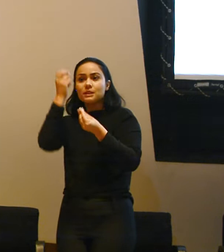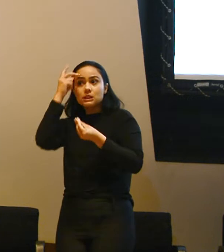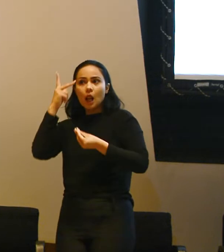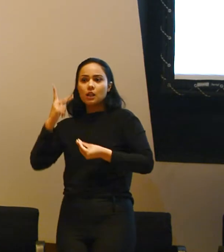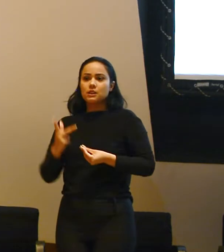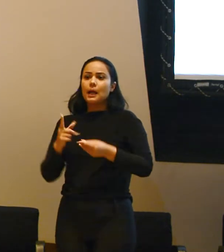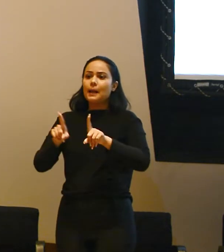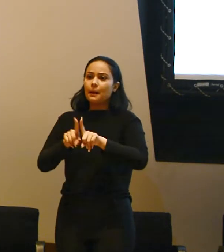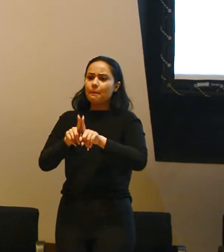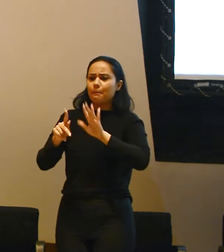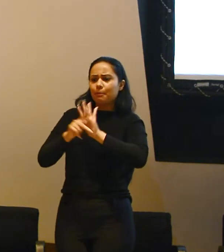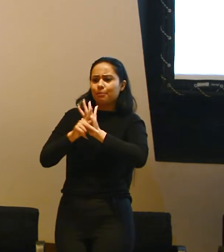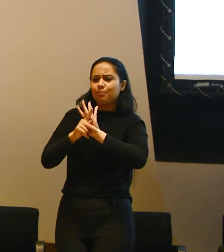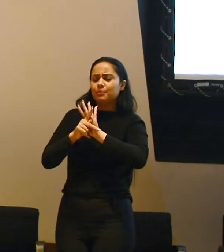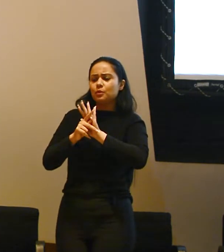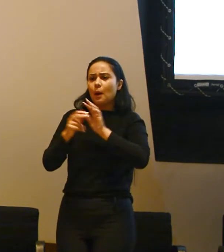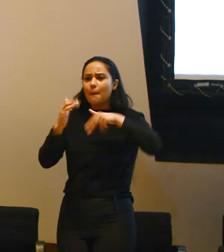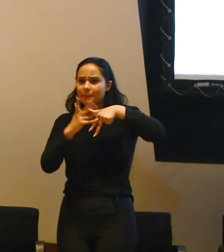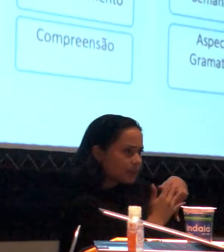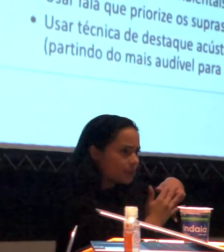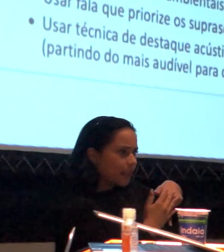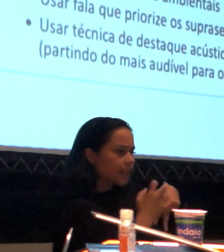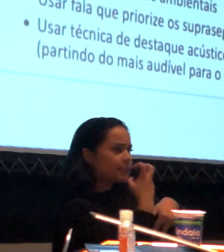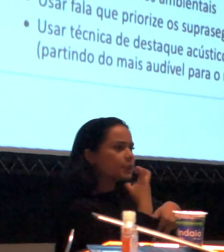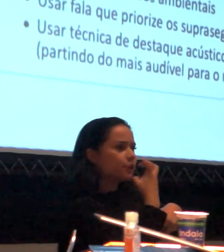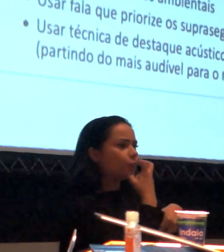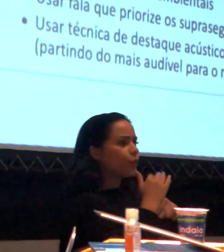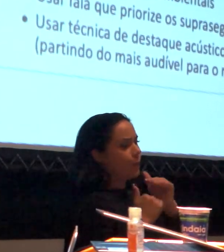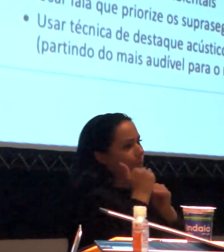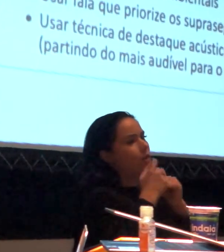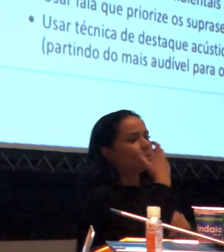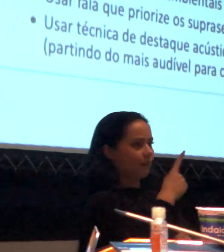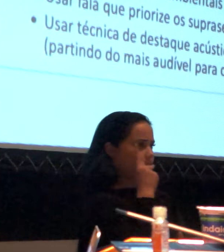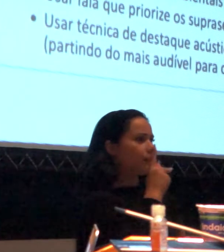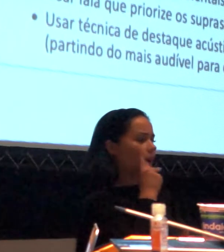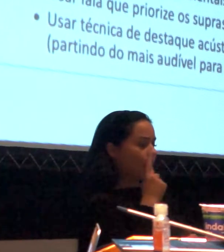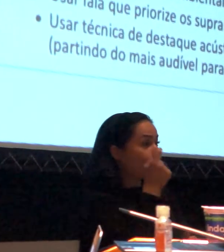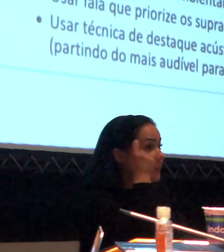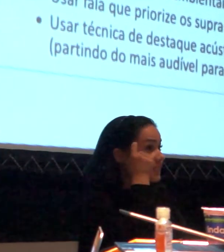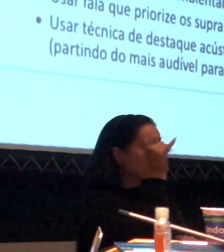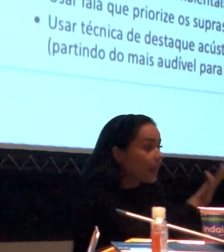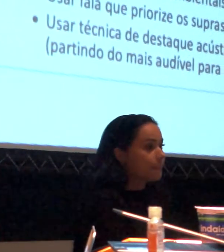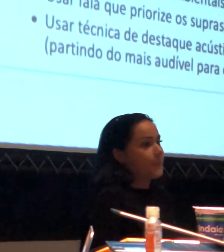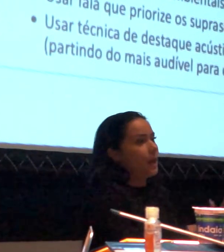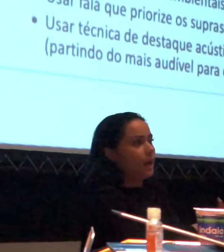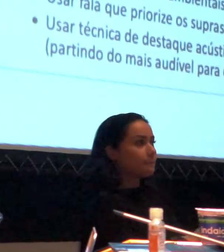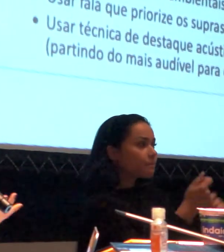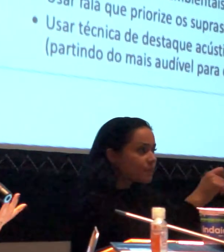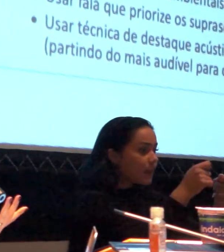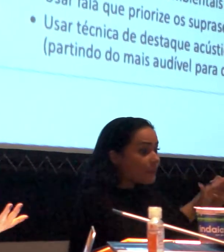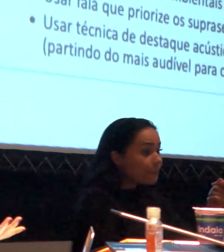inteligência, né, e de talento do paciente para o desenvolvimento da linguagem oral. Então, pensando no ambiente, né, nós precisamos